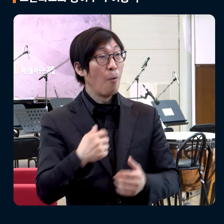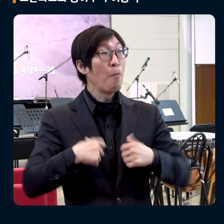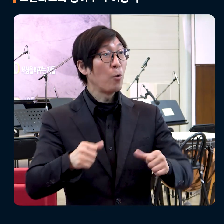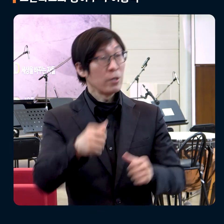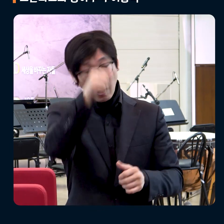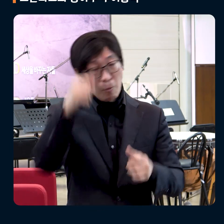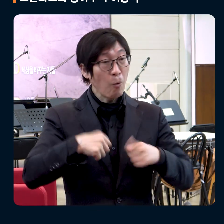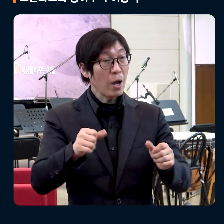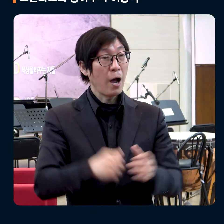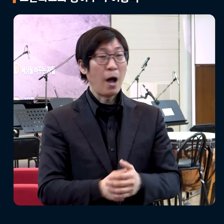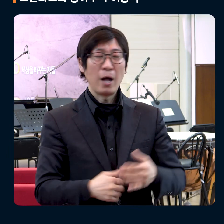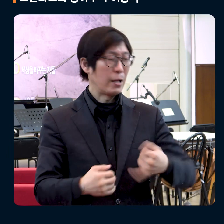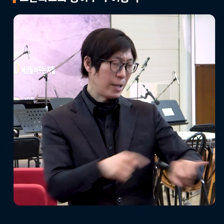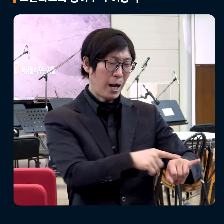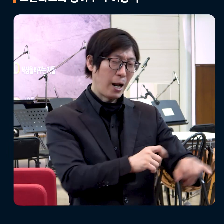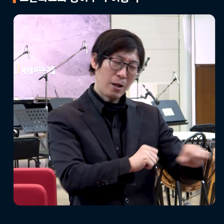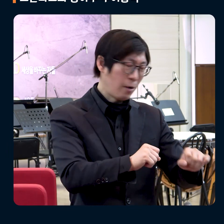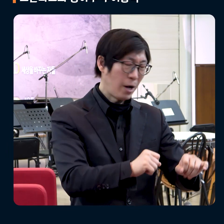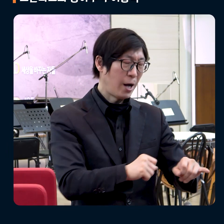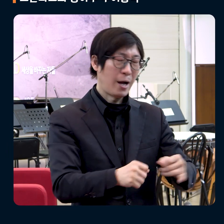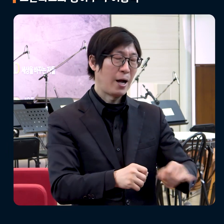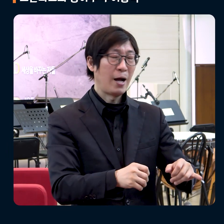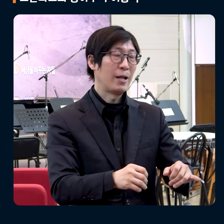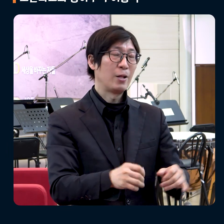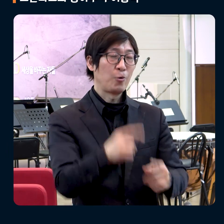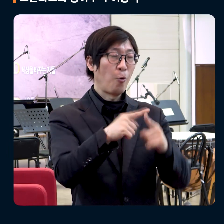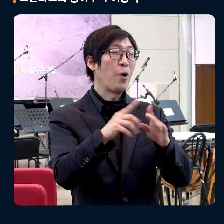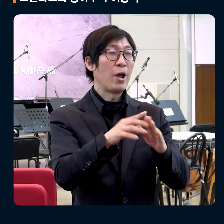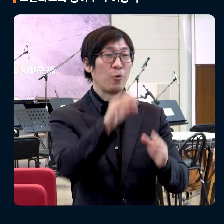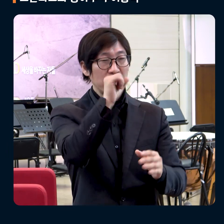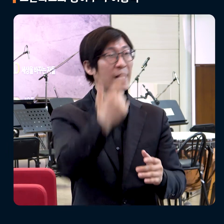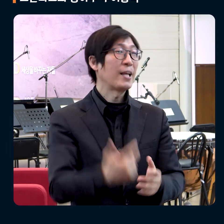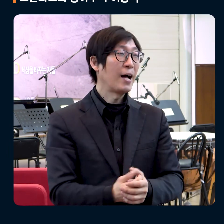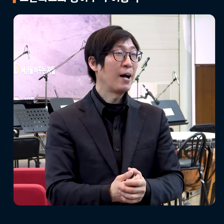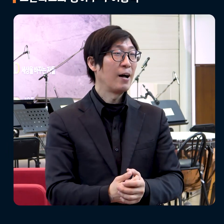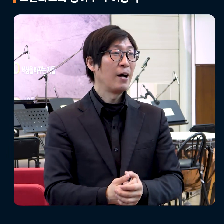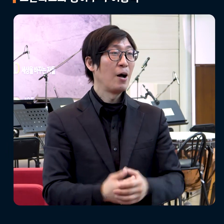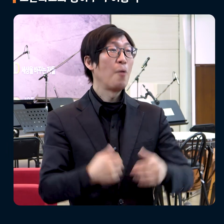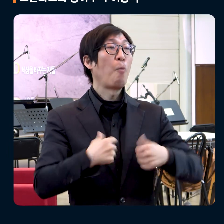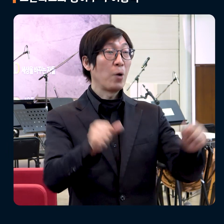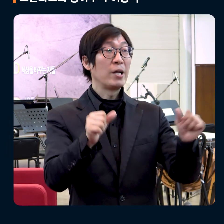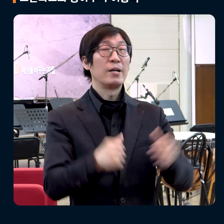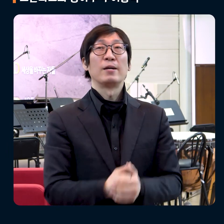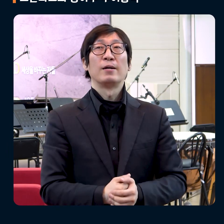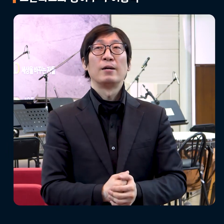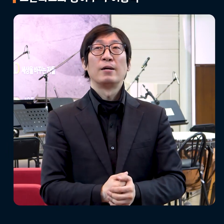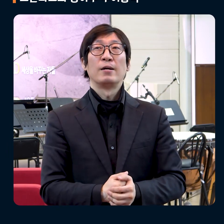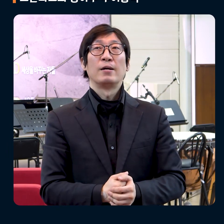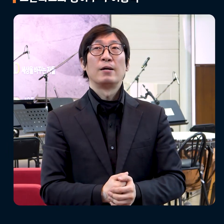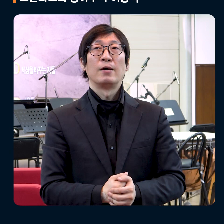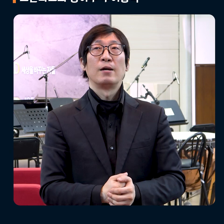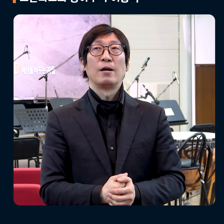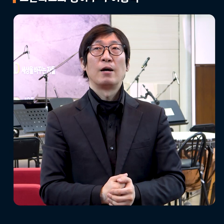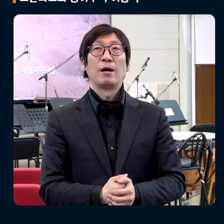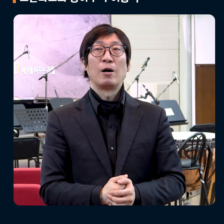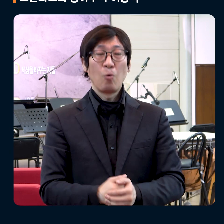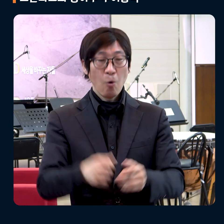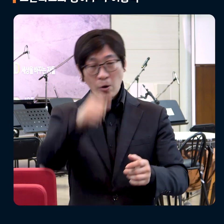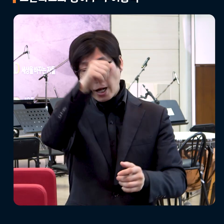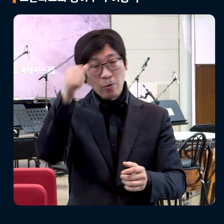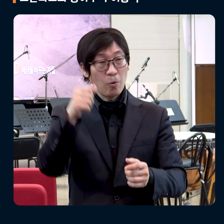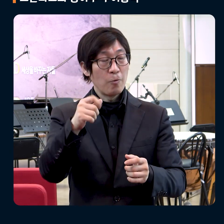아유 장로님 그러지 않으셔도 된다고, 아닙니다 하고 진짜 장로직을 내려놨어요. 그리고